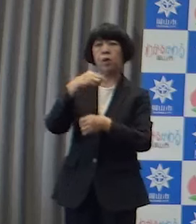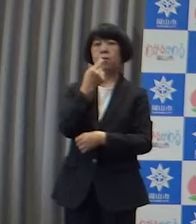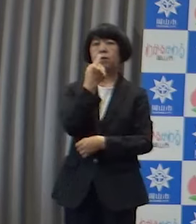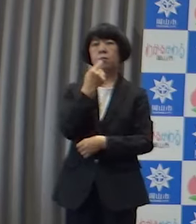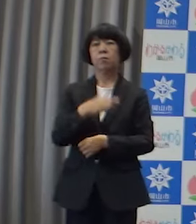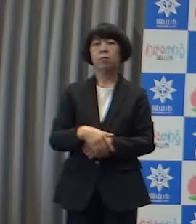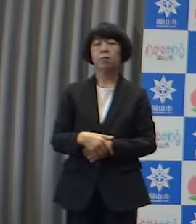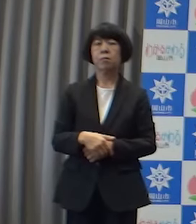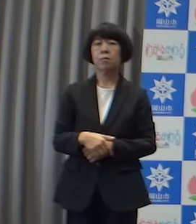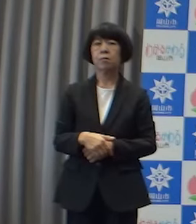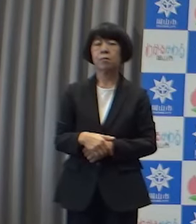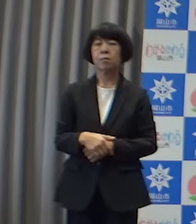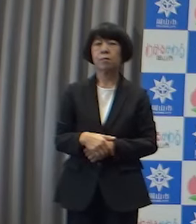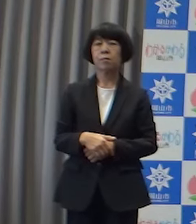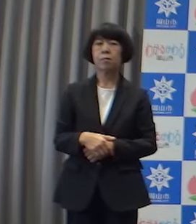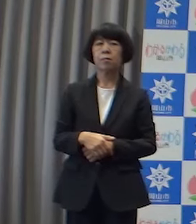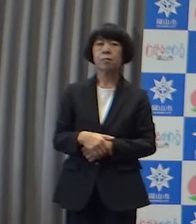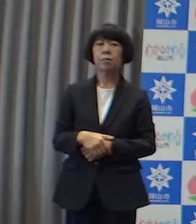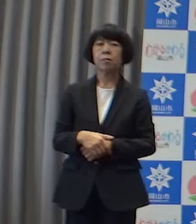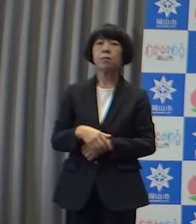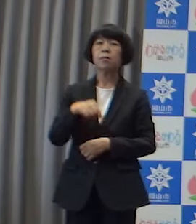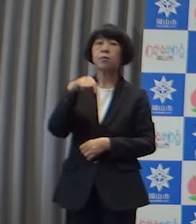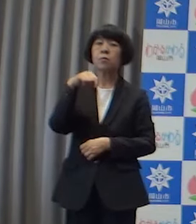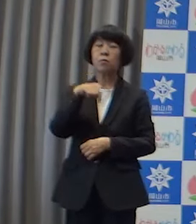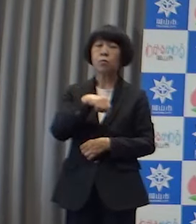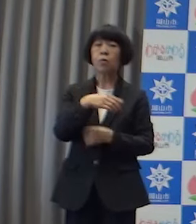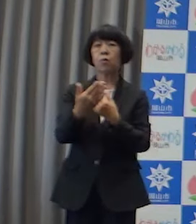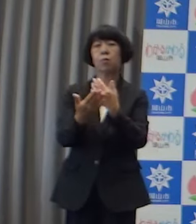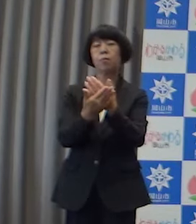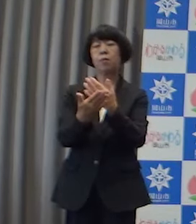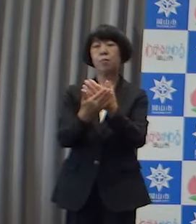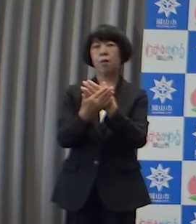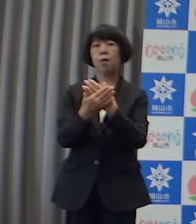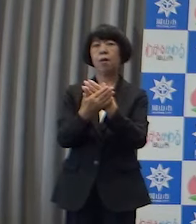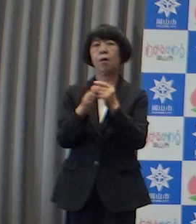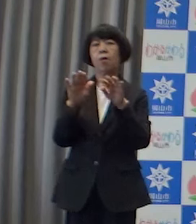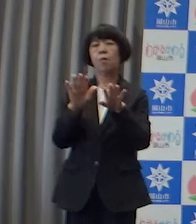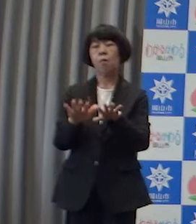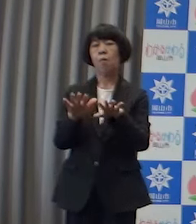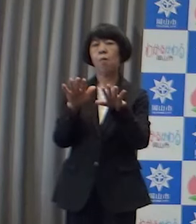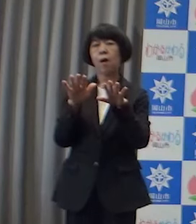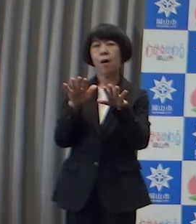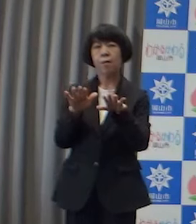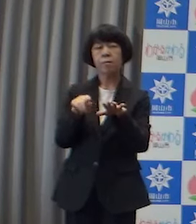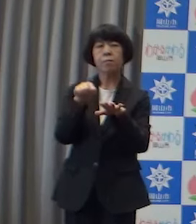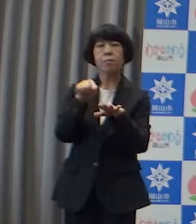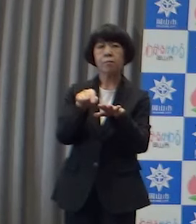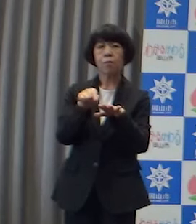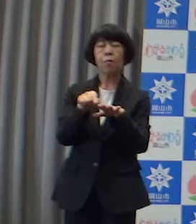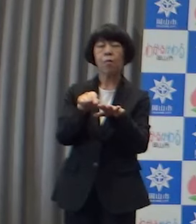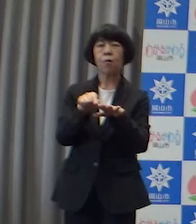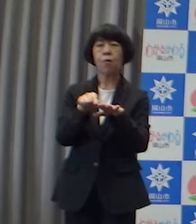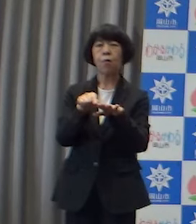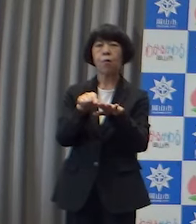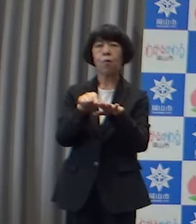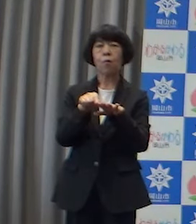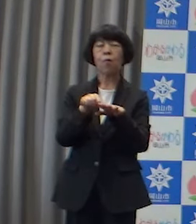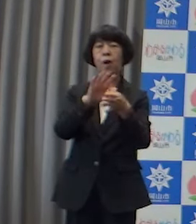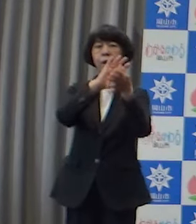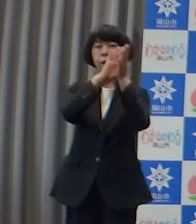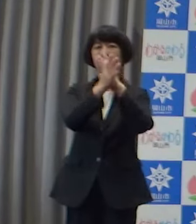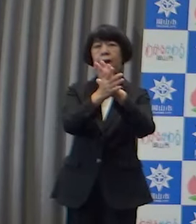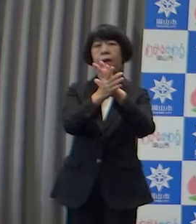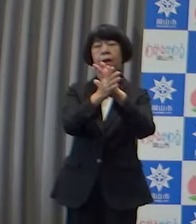。そういう面で今回の件からの